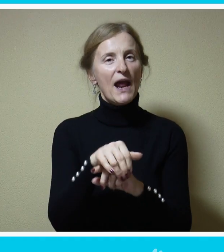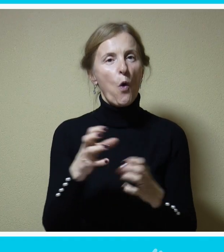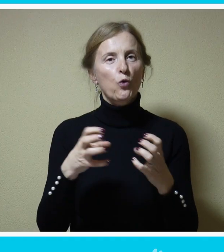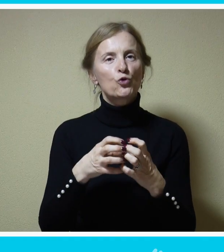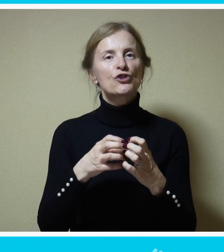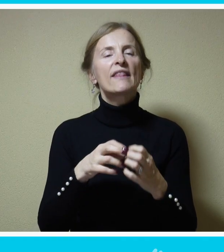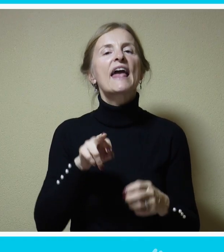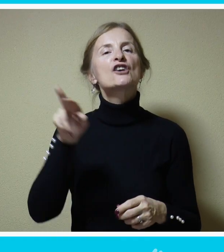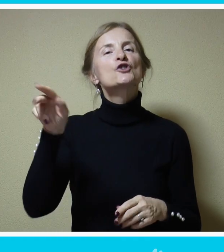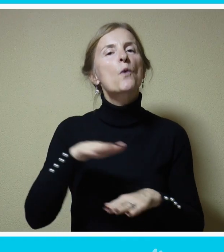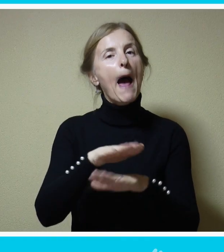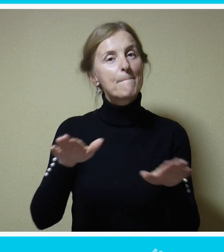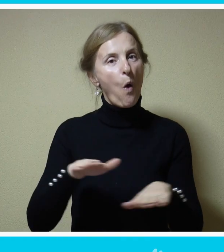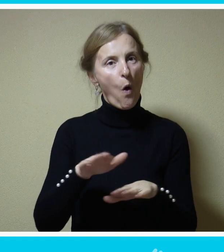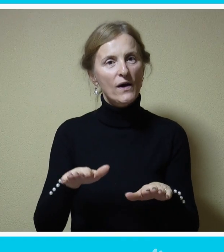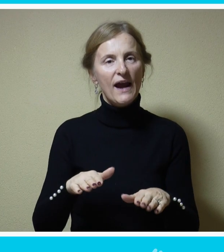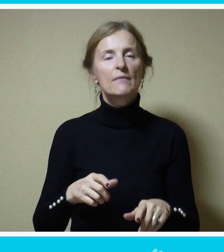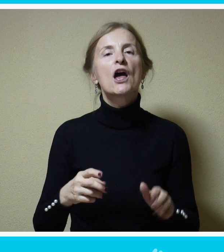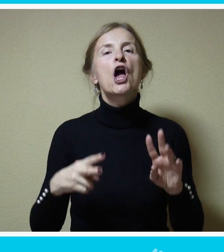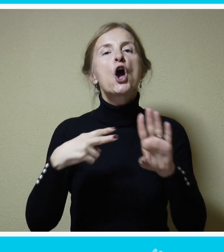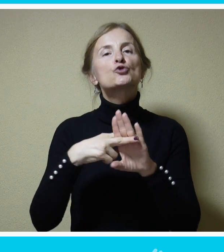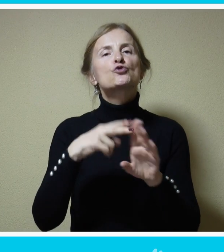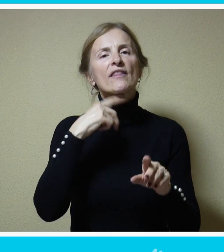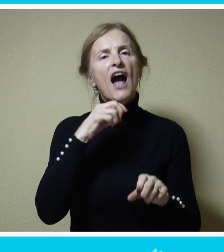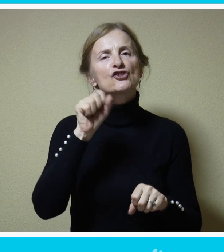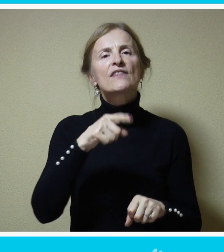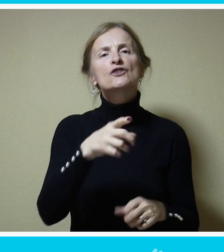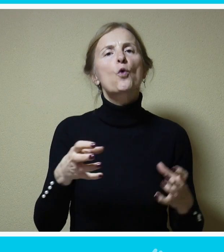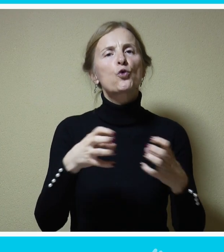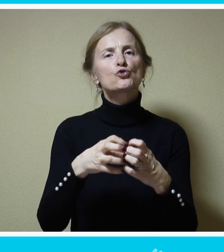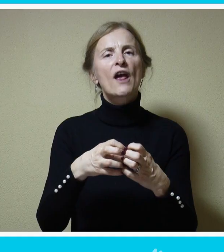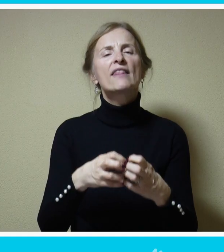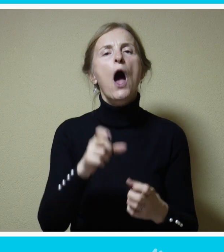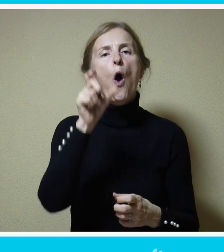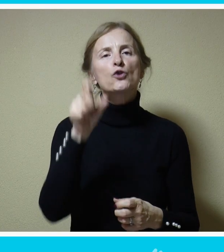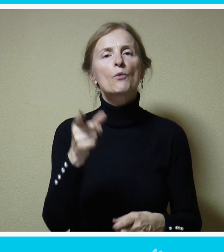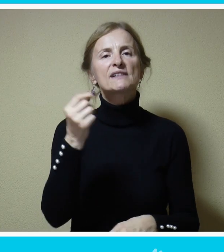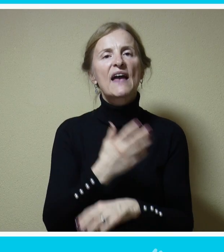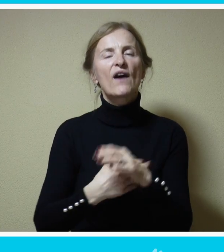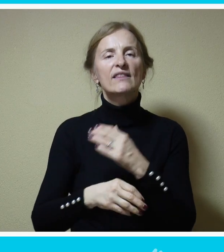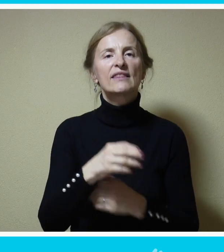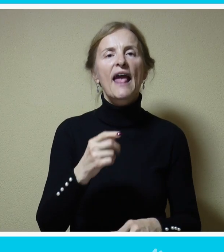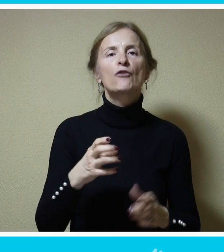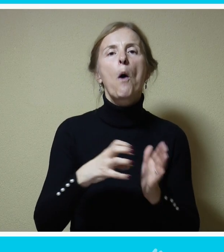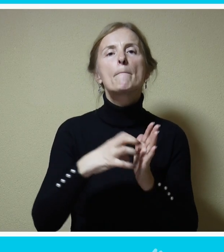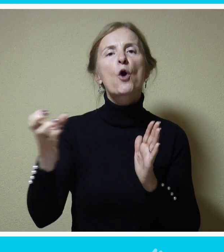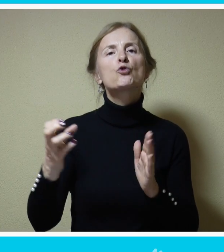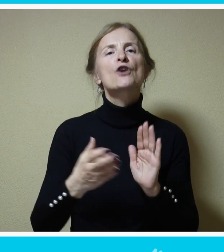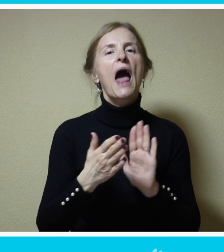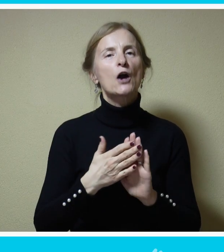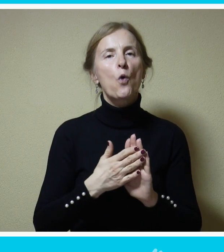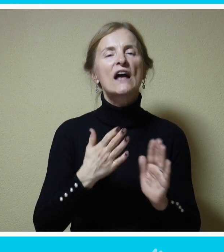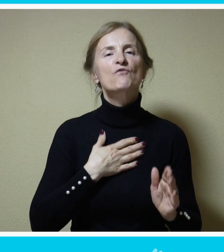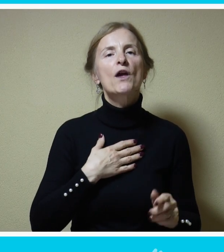Preko udruženja su išli i na more. Šušanj ističe da su udruženja osoba sa invaliditetom